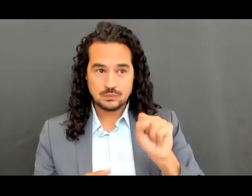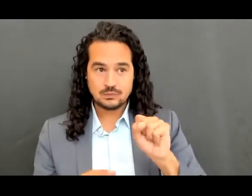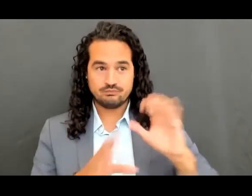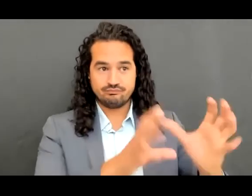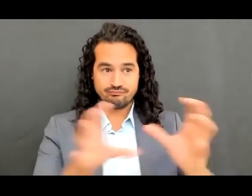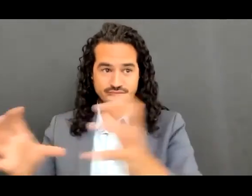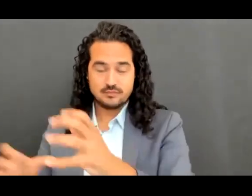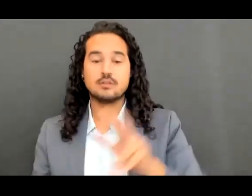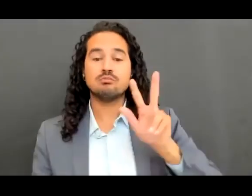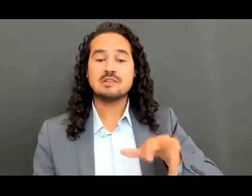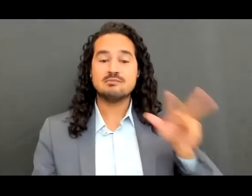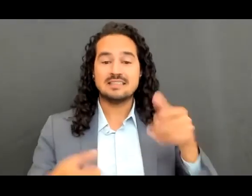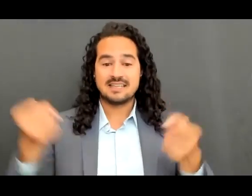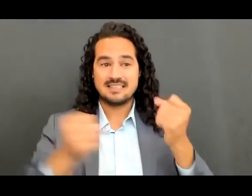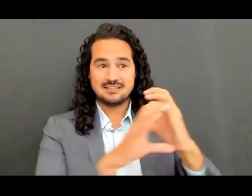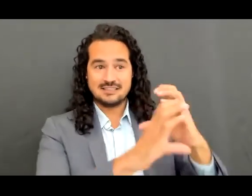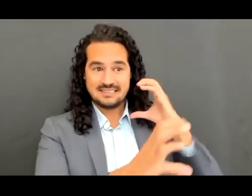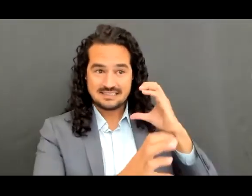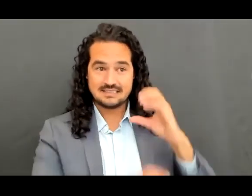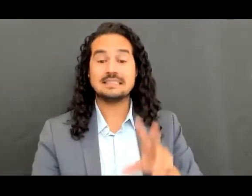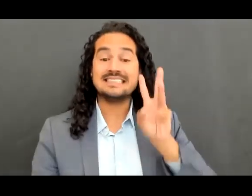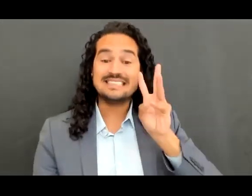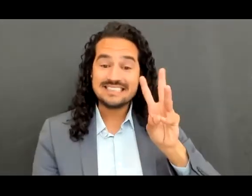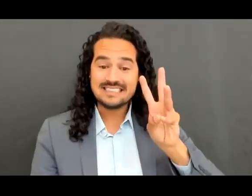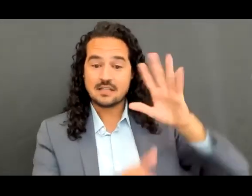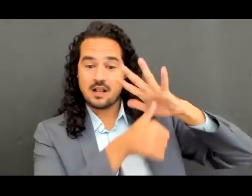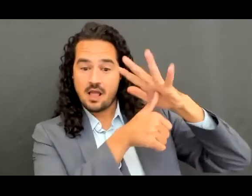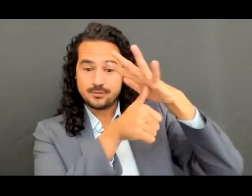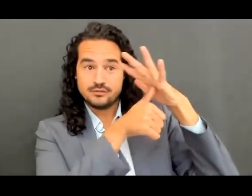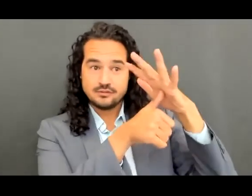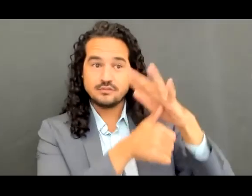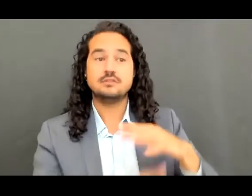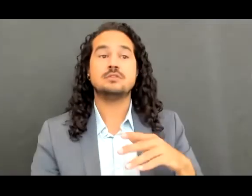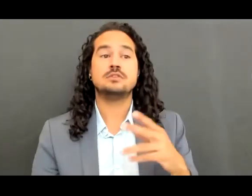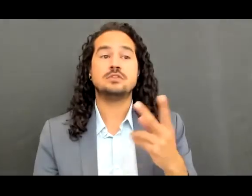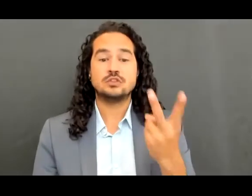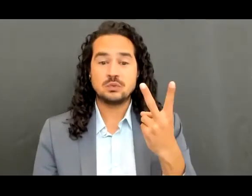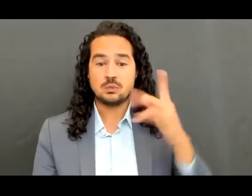2 camiones, 6 helicópteros,